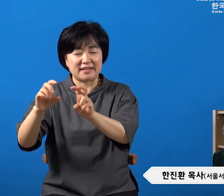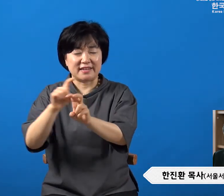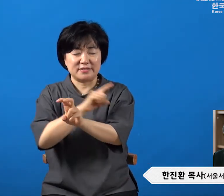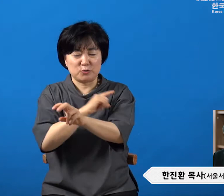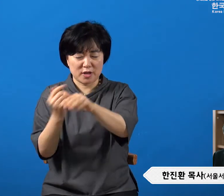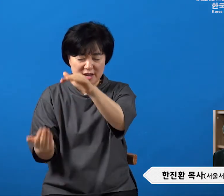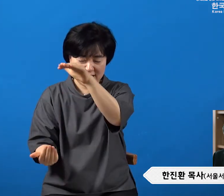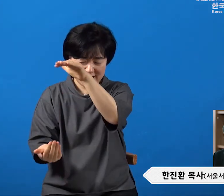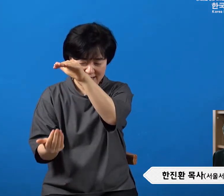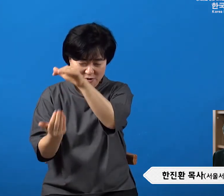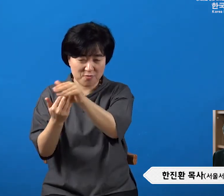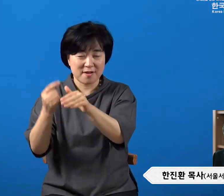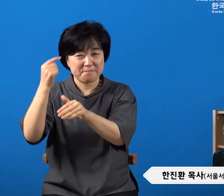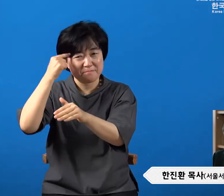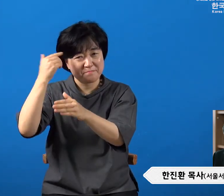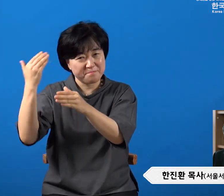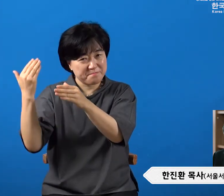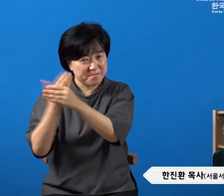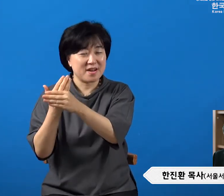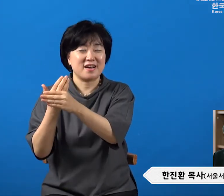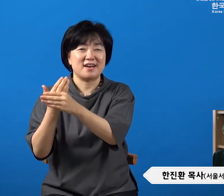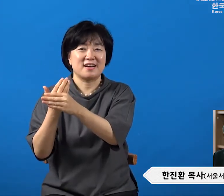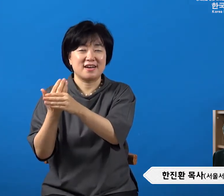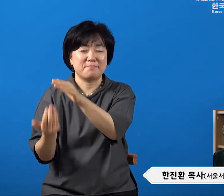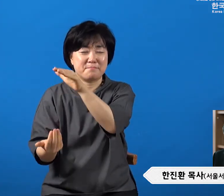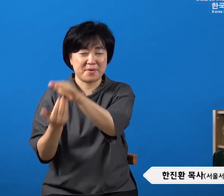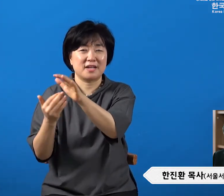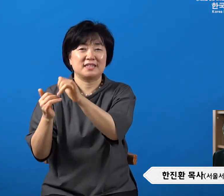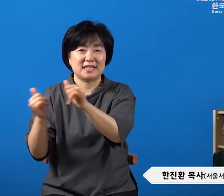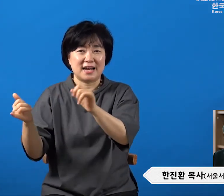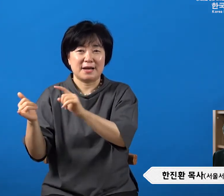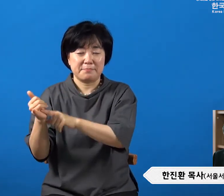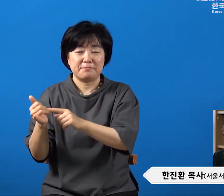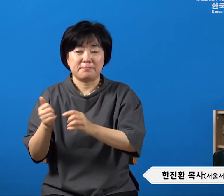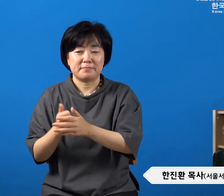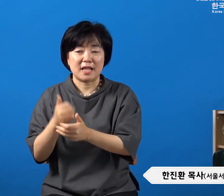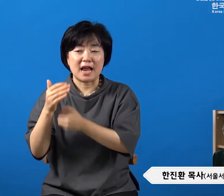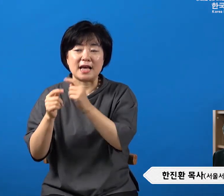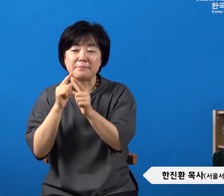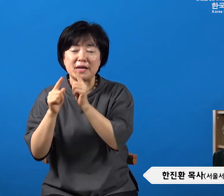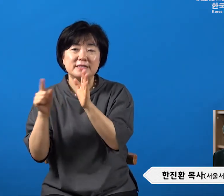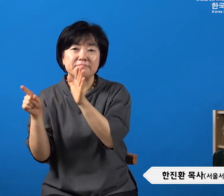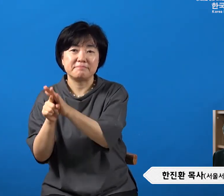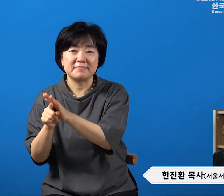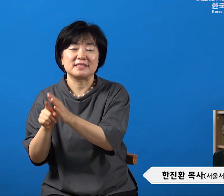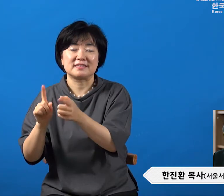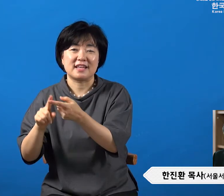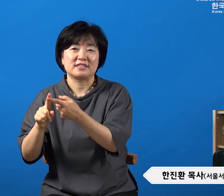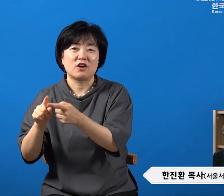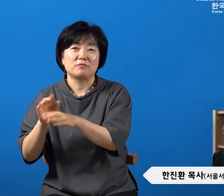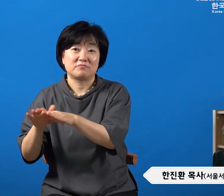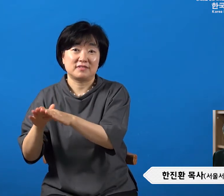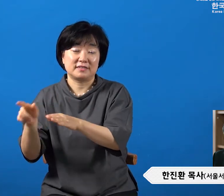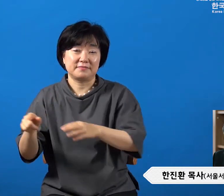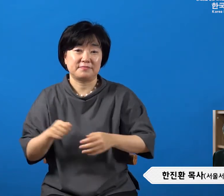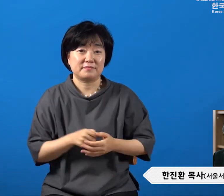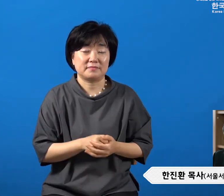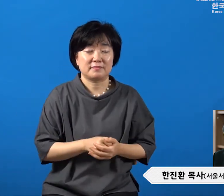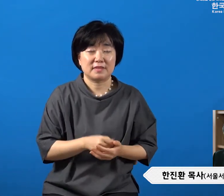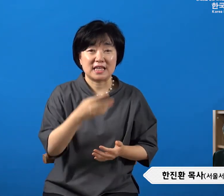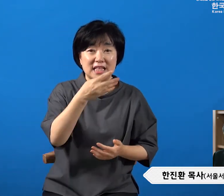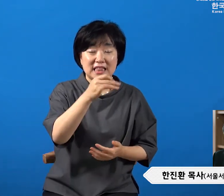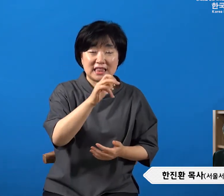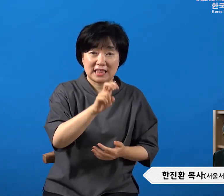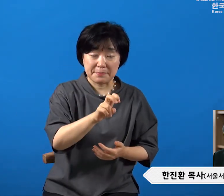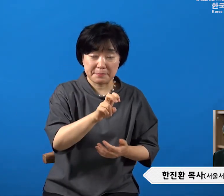최고의 석학이고 최고의 기독교 변증가입니다. 그런데 팀 켈러 목사님은 현대판 C.S.